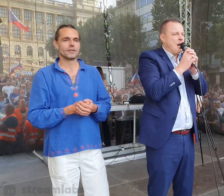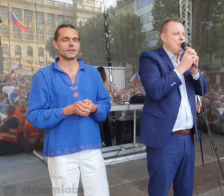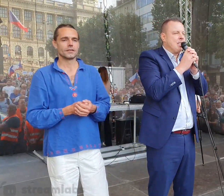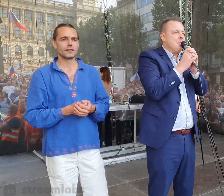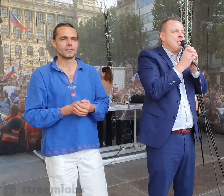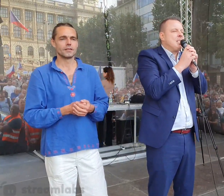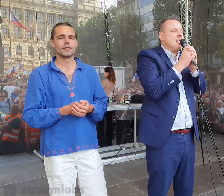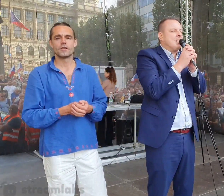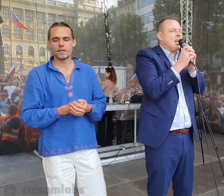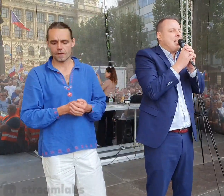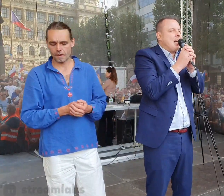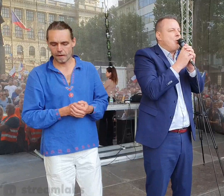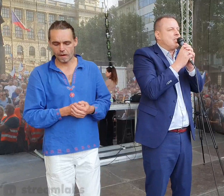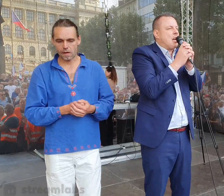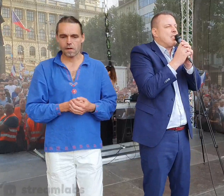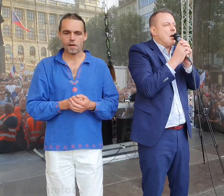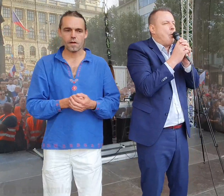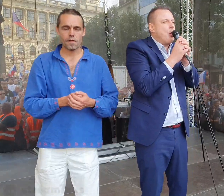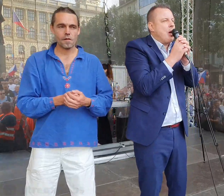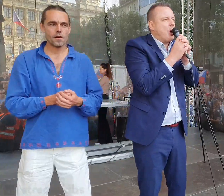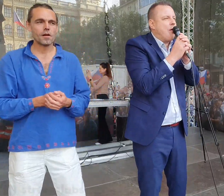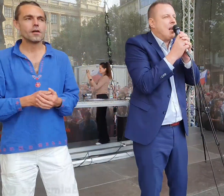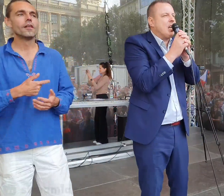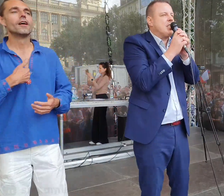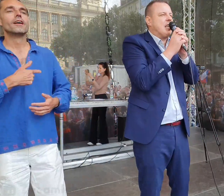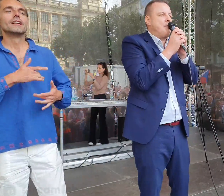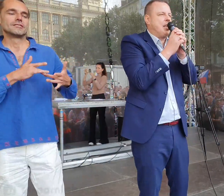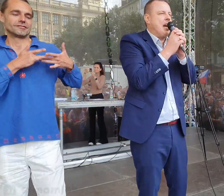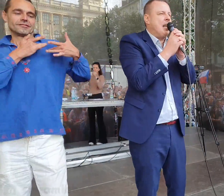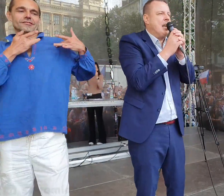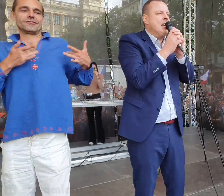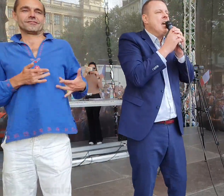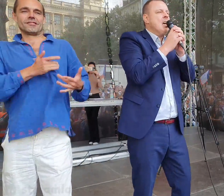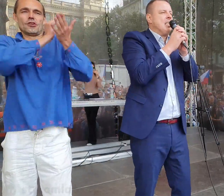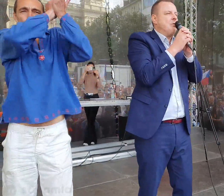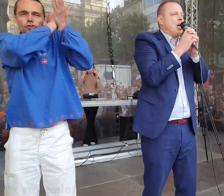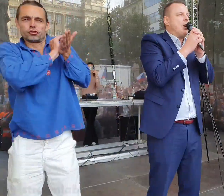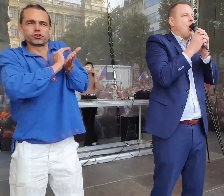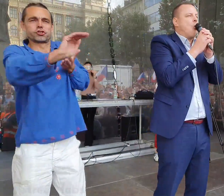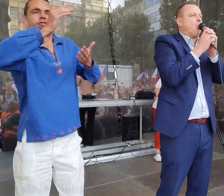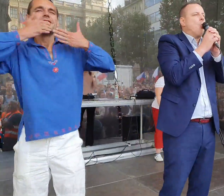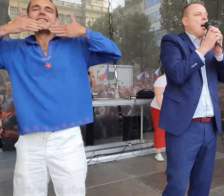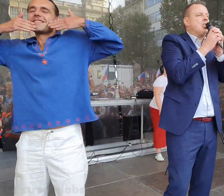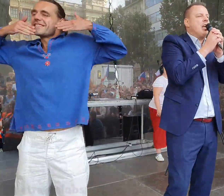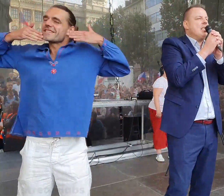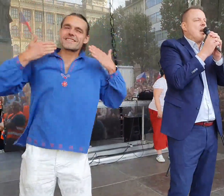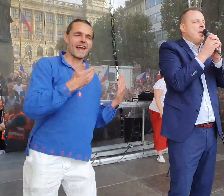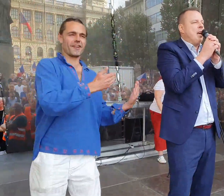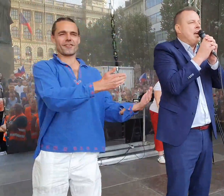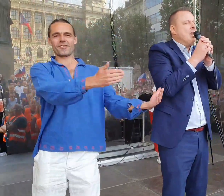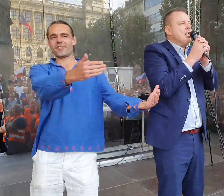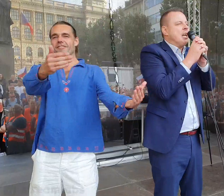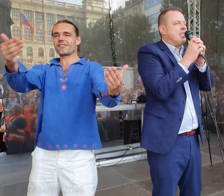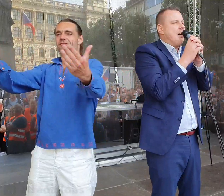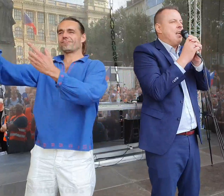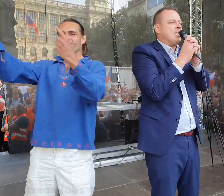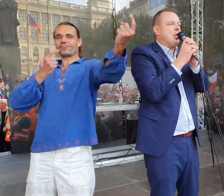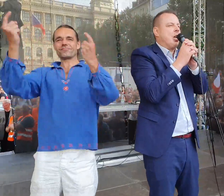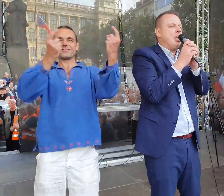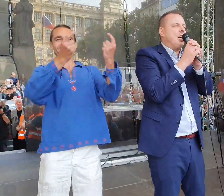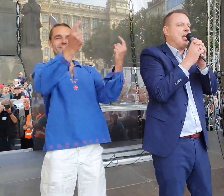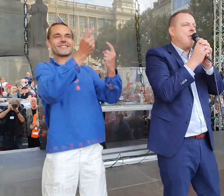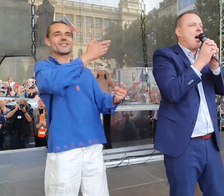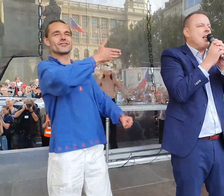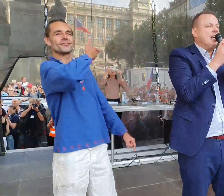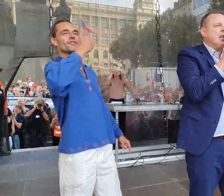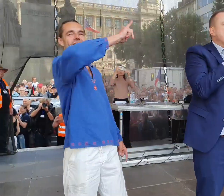Já vám všem chci z celého srdce poděkovat, že jste přijeli ze všech koutů naší země, že jste